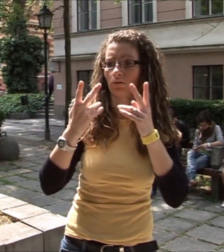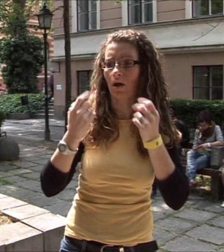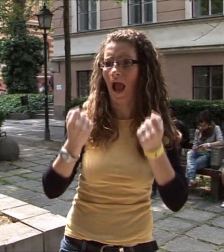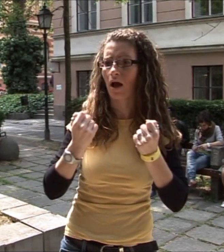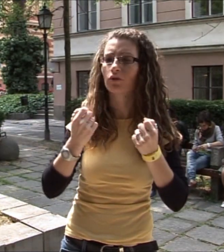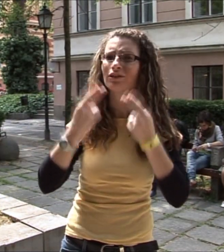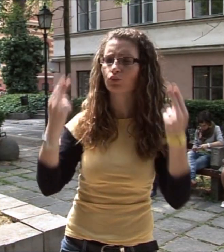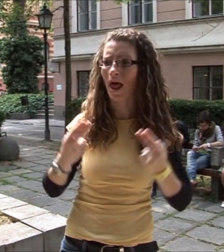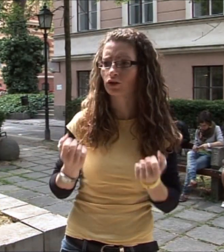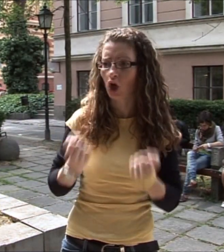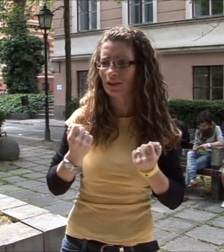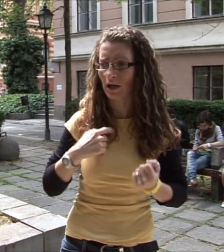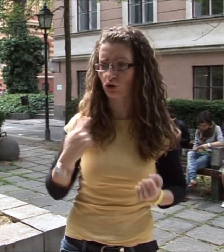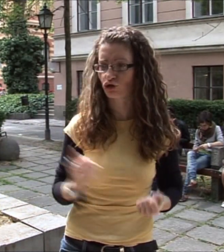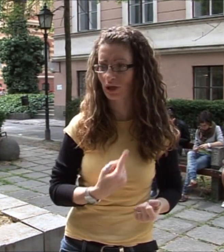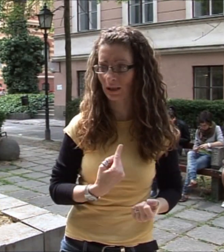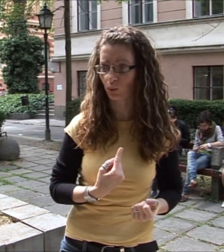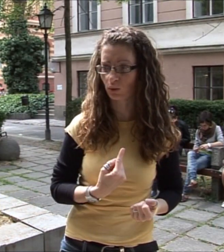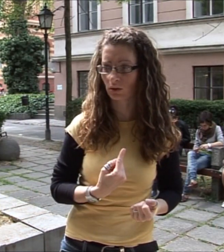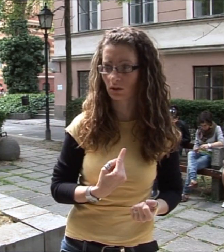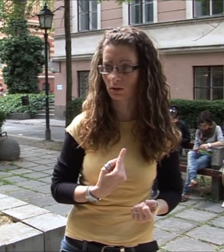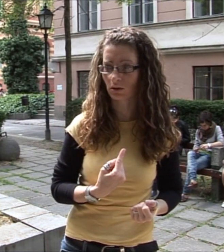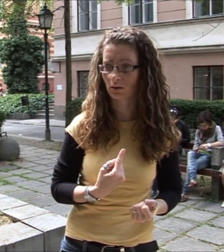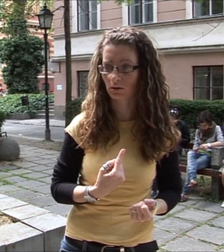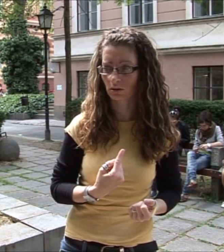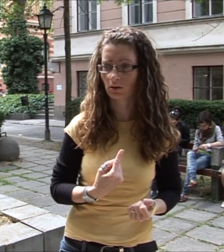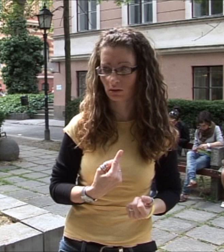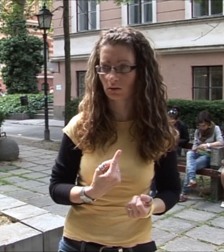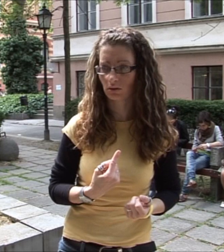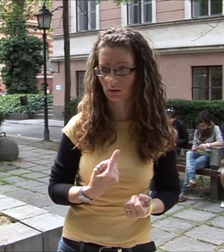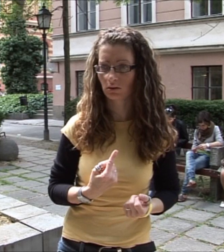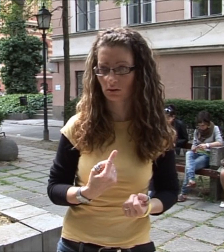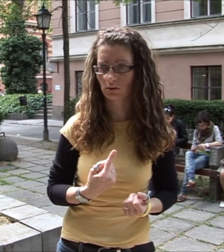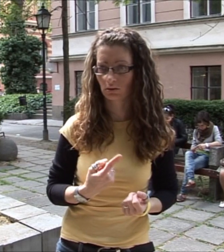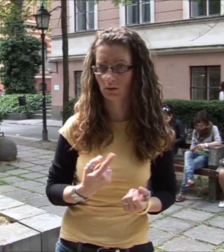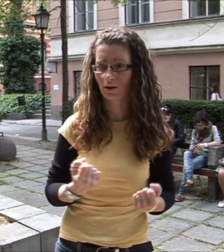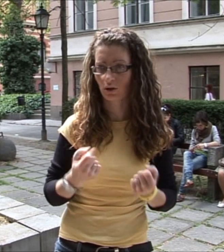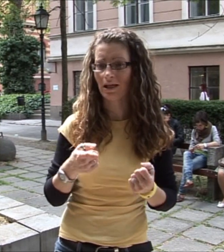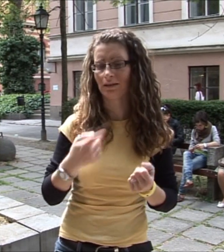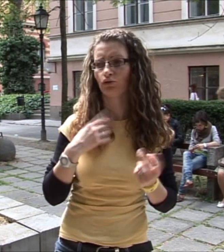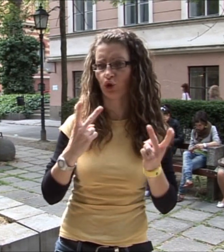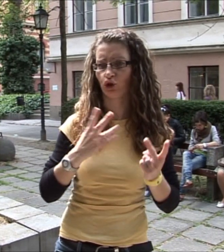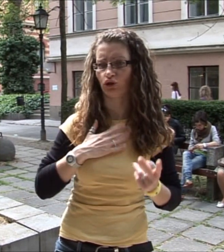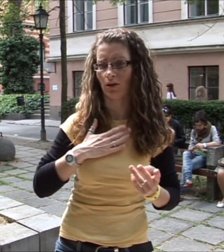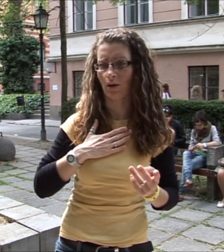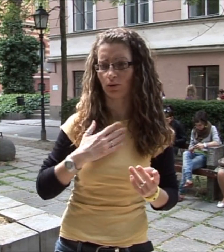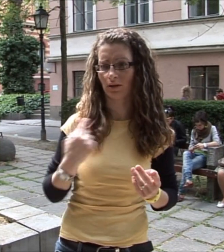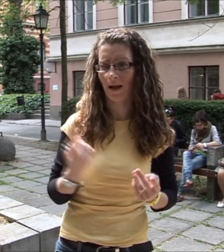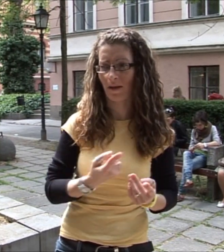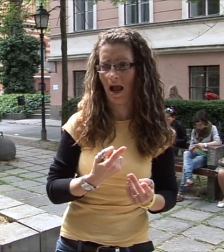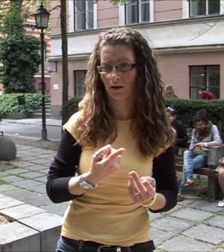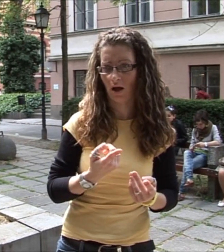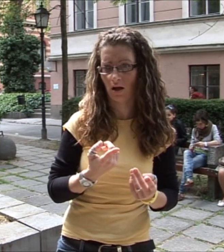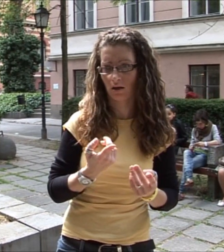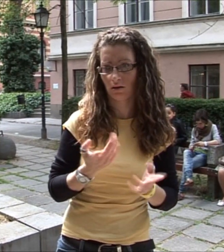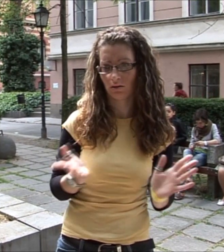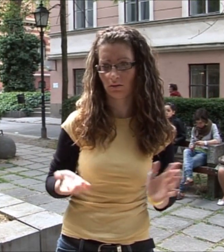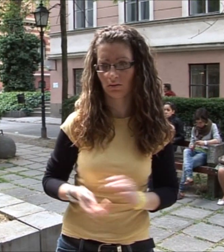megemutatni először nekünk a vizualizás a előégün ez pontos meg